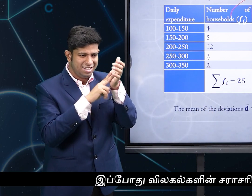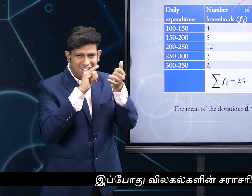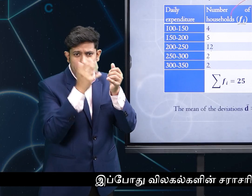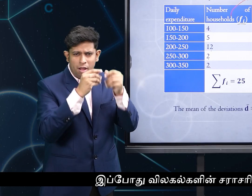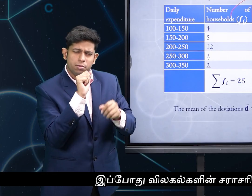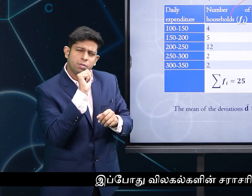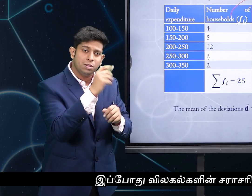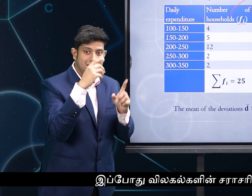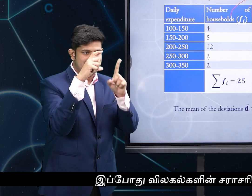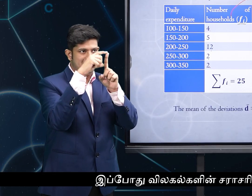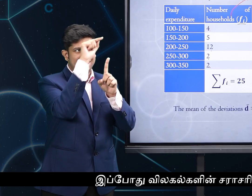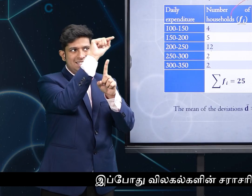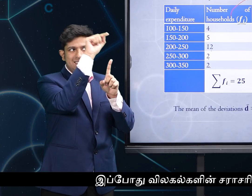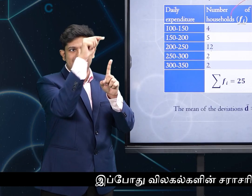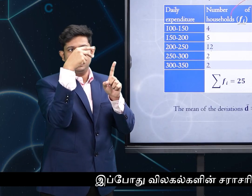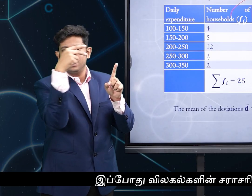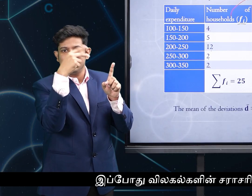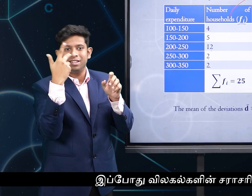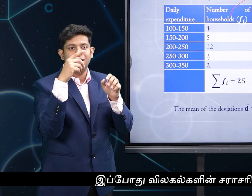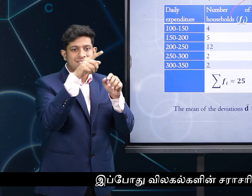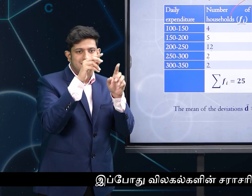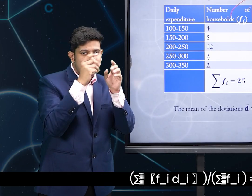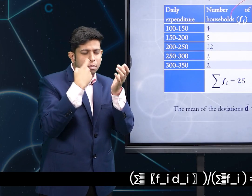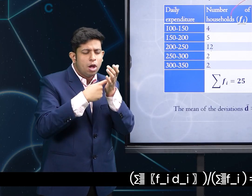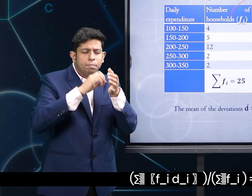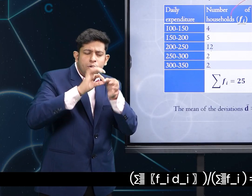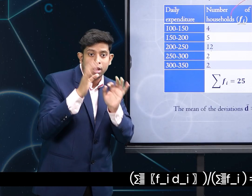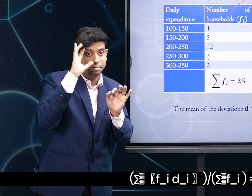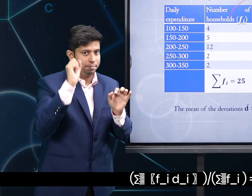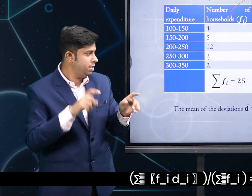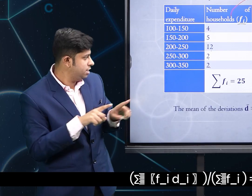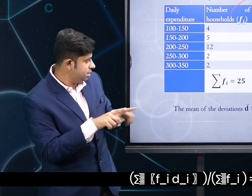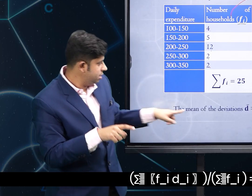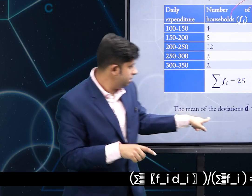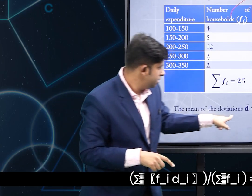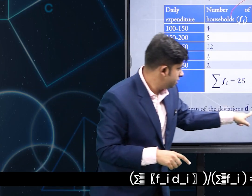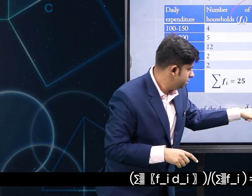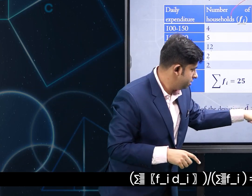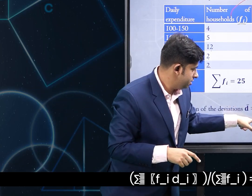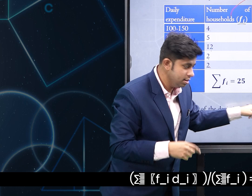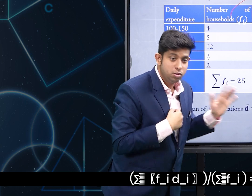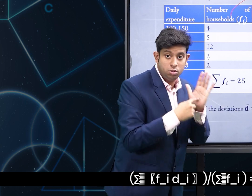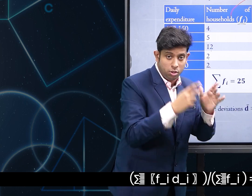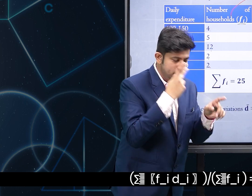கண்டுபிடிக்க d பார் ஈடு சிக்மா f கீழ் இலக்க I d கீழ் இலக்க